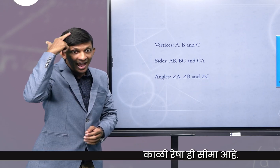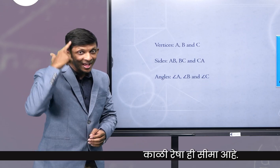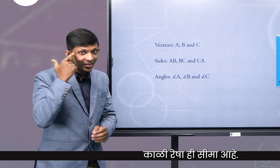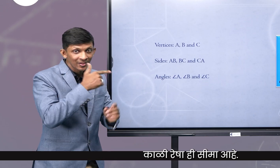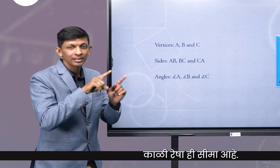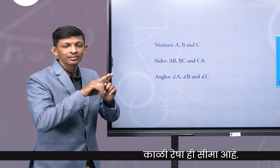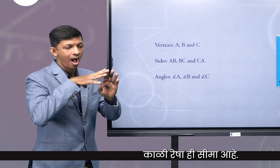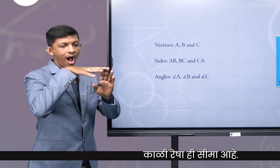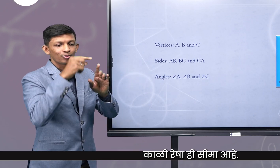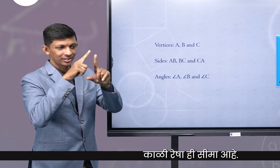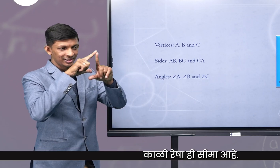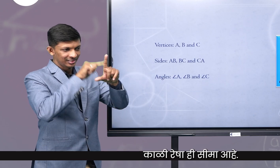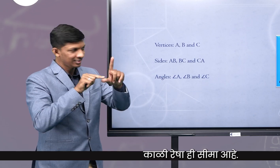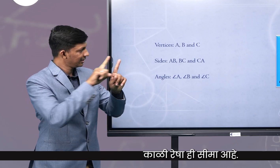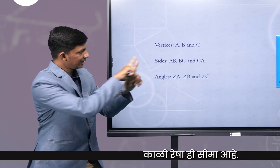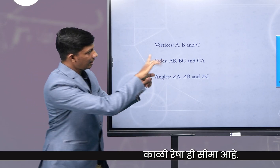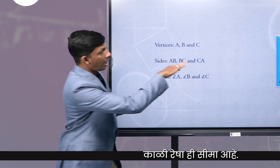काळी रेषा ही सीमा आहे.